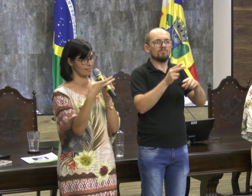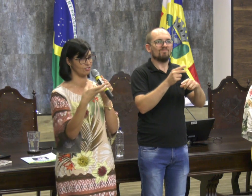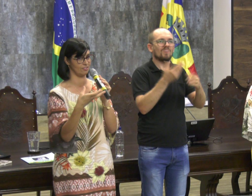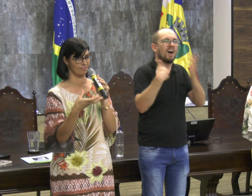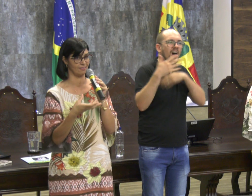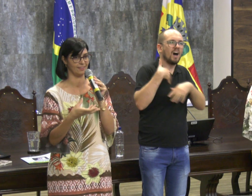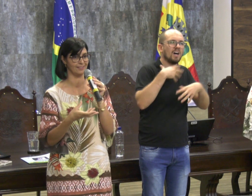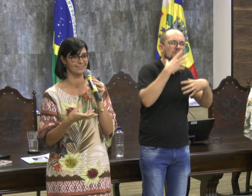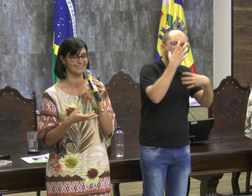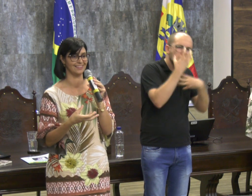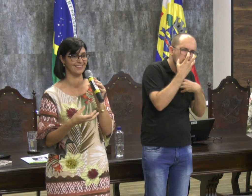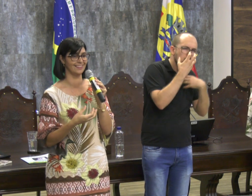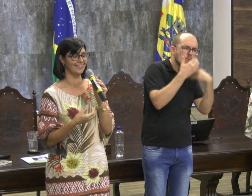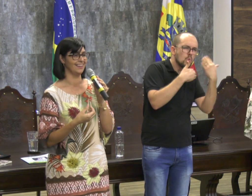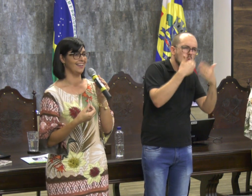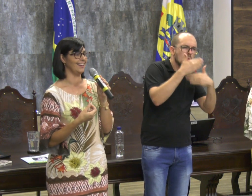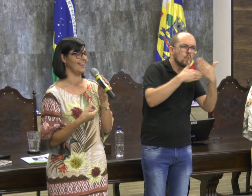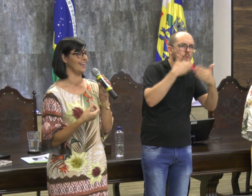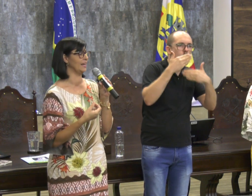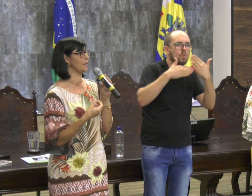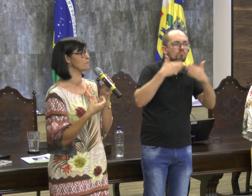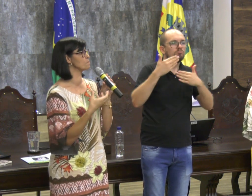essa trajetória, né?